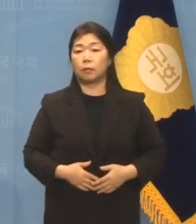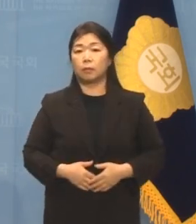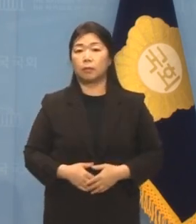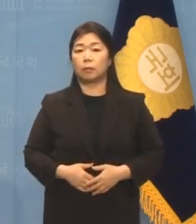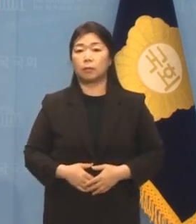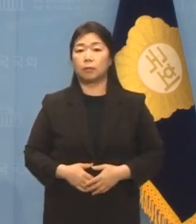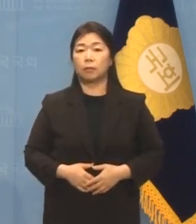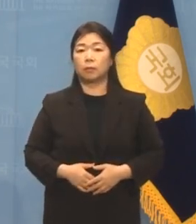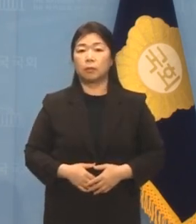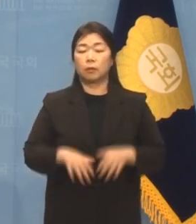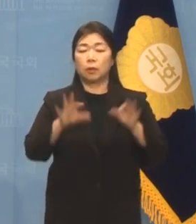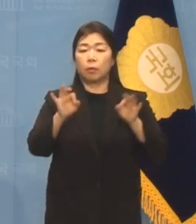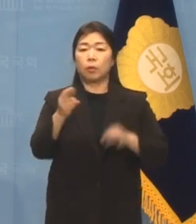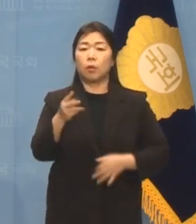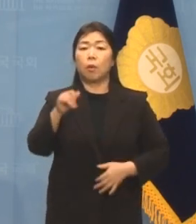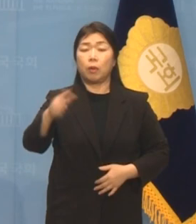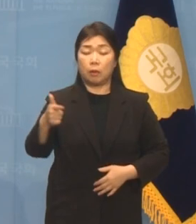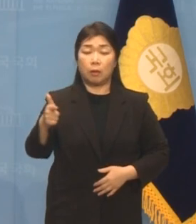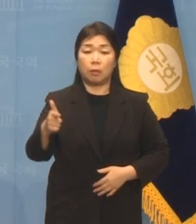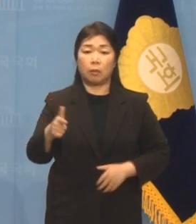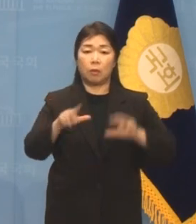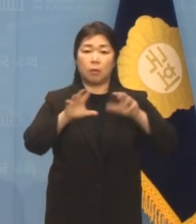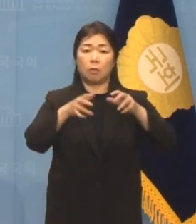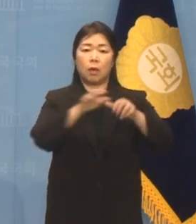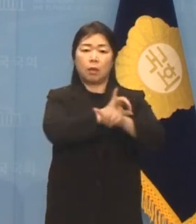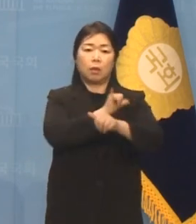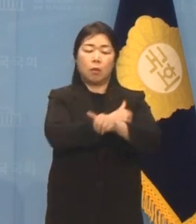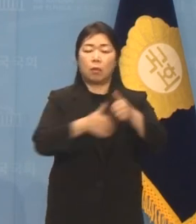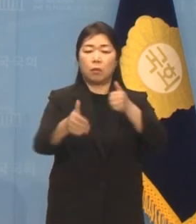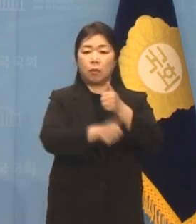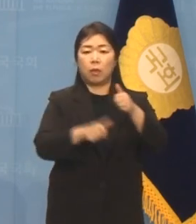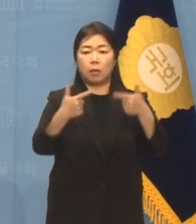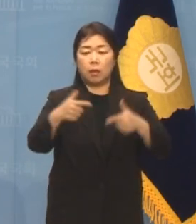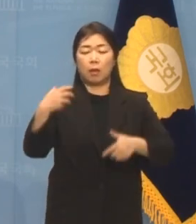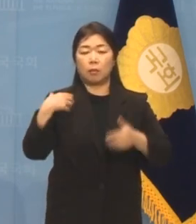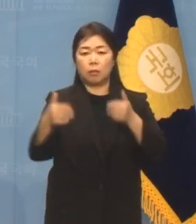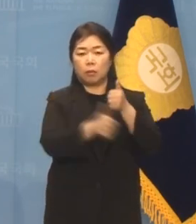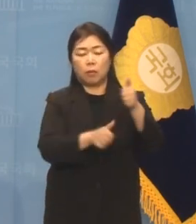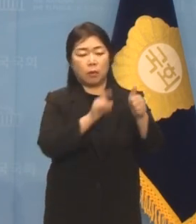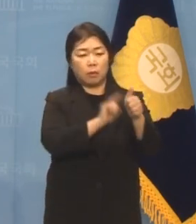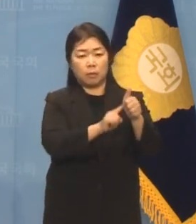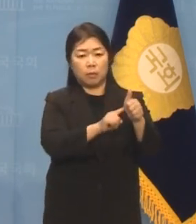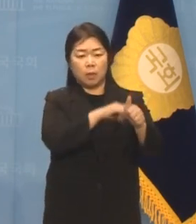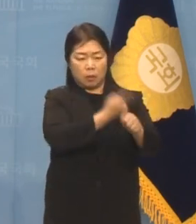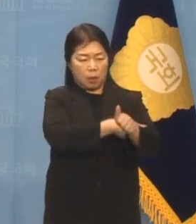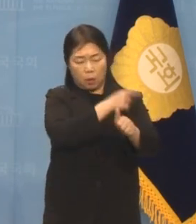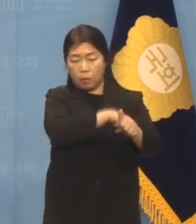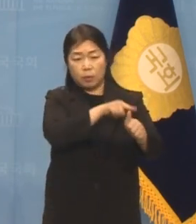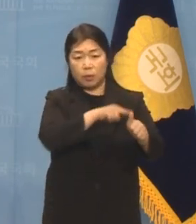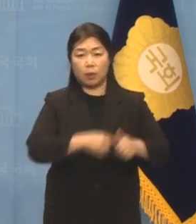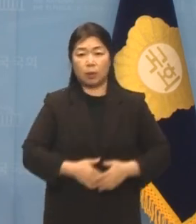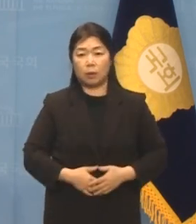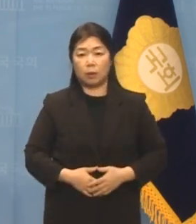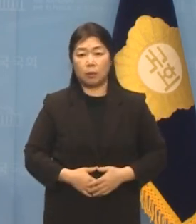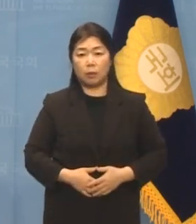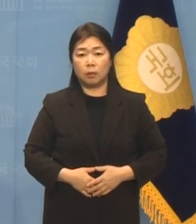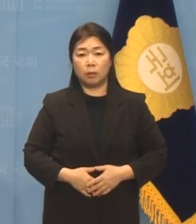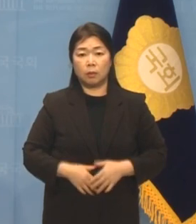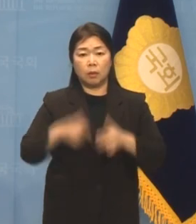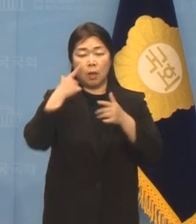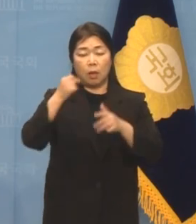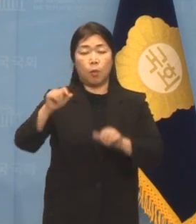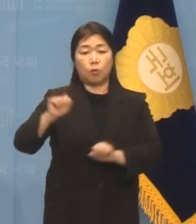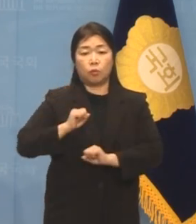김용원 국가 인권이 상임위원 자격 없습니다 일본군 성제 영을 할 거면